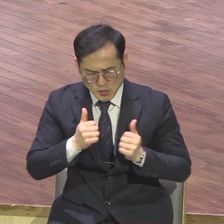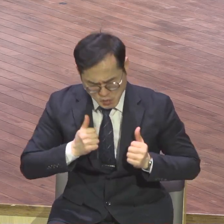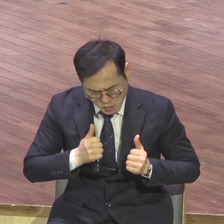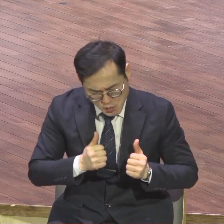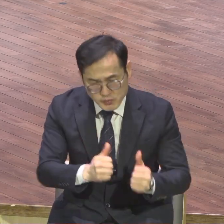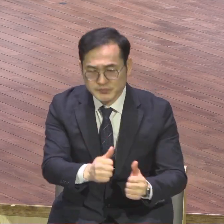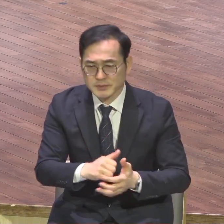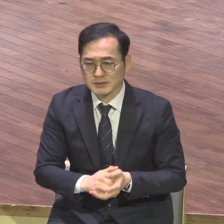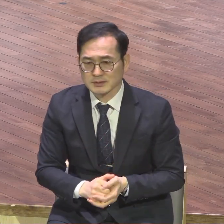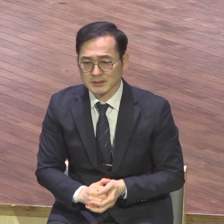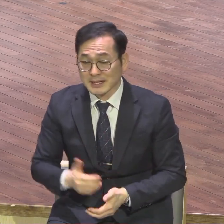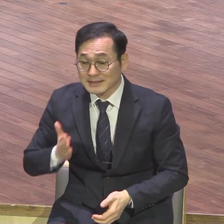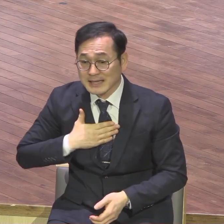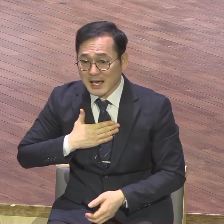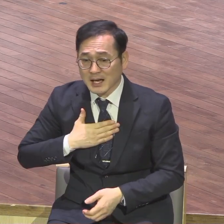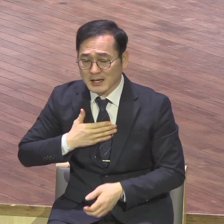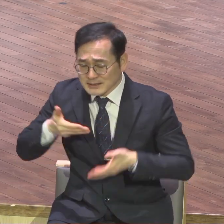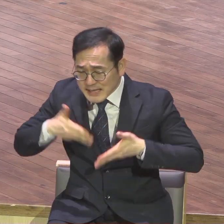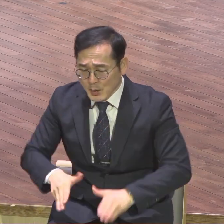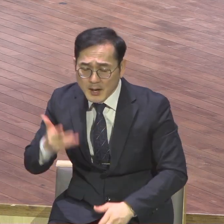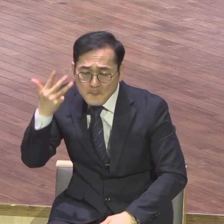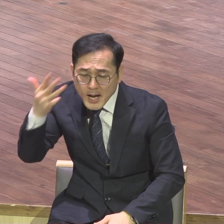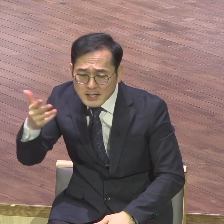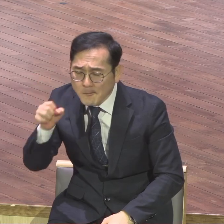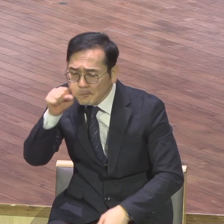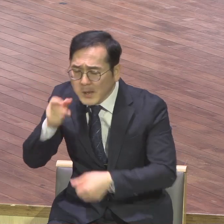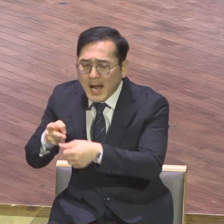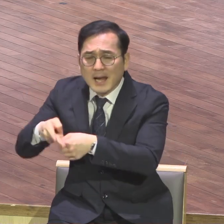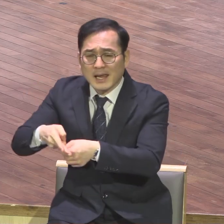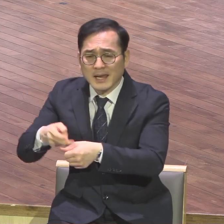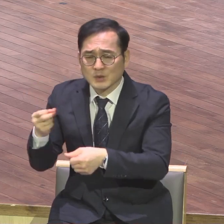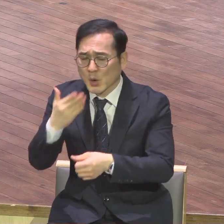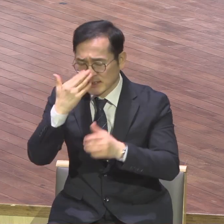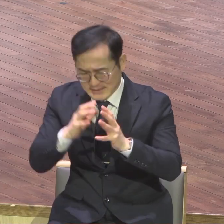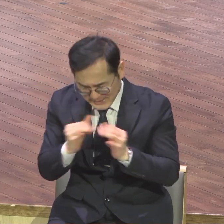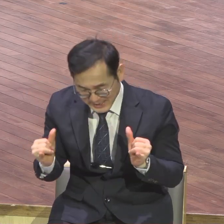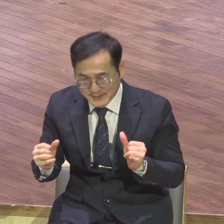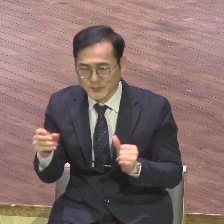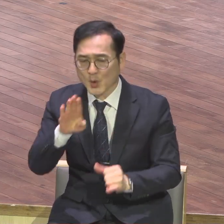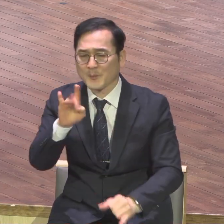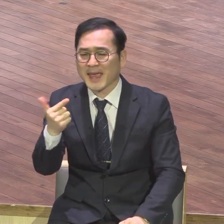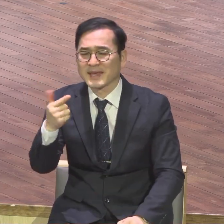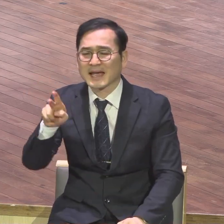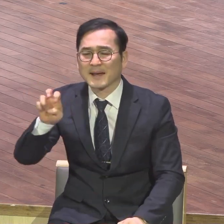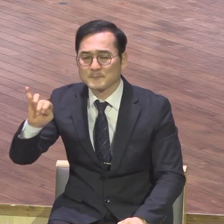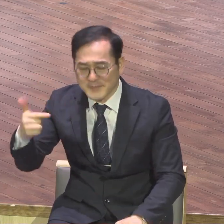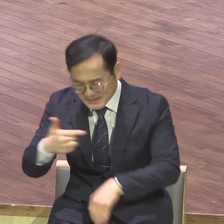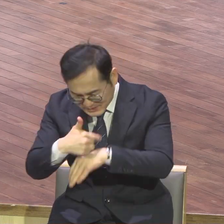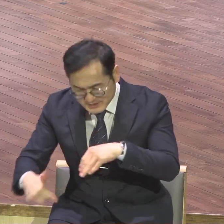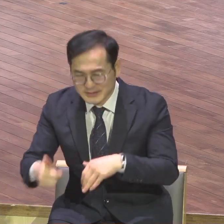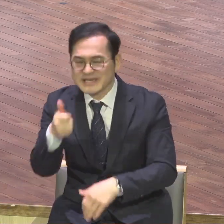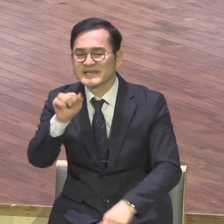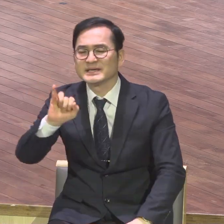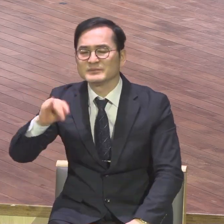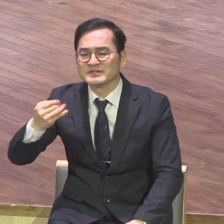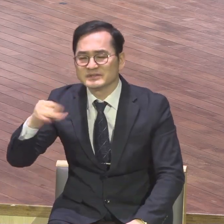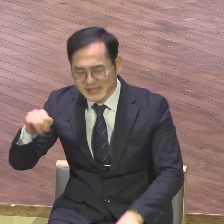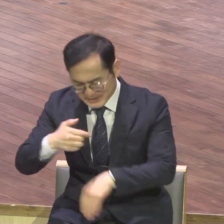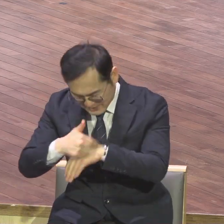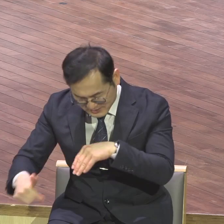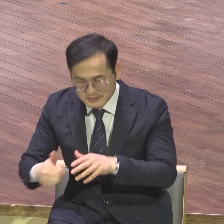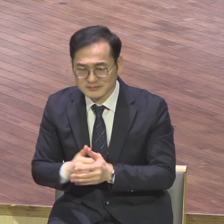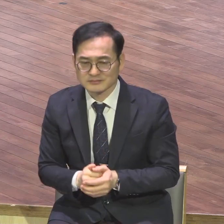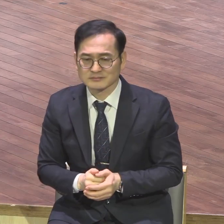나는 8일 만에 할례를 받고 이스라엘 족속이요 베냐민 지파요 히브리를 중에 히브리니요 율법으로는 바리새인이요